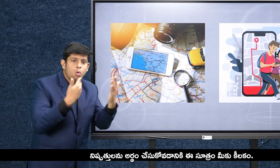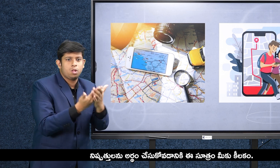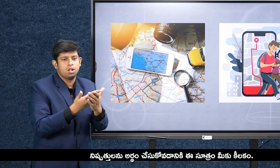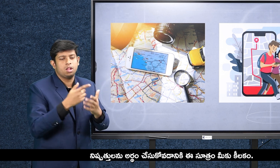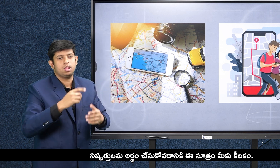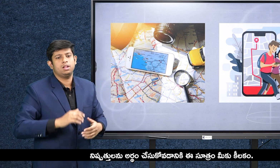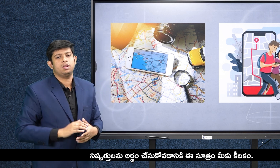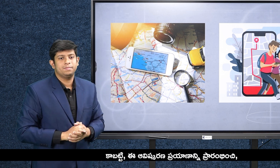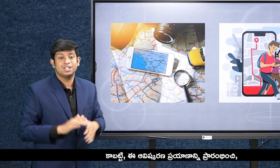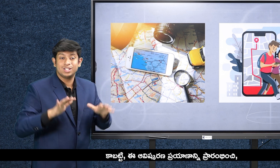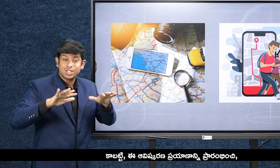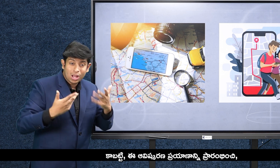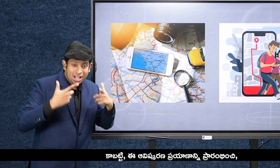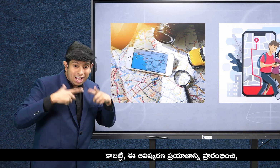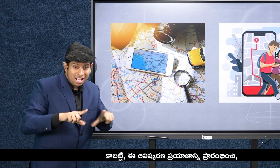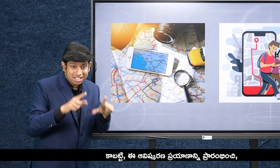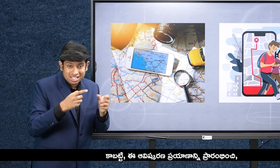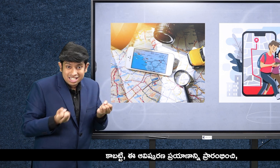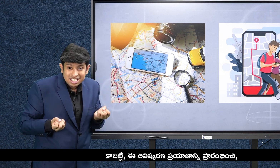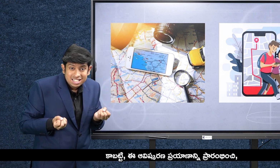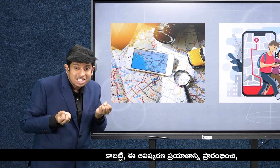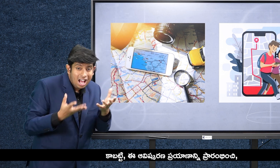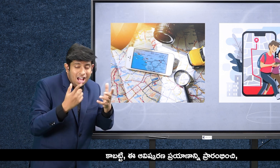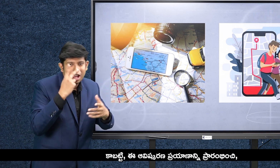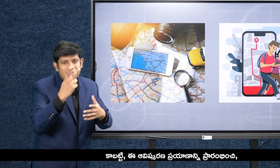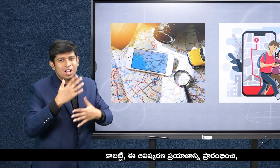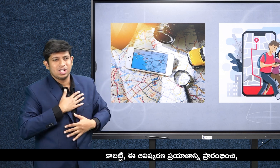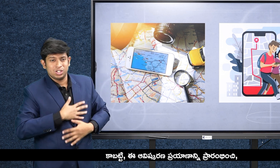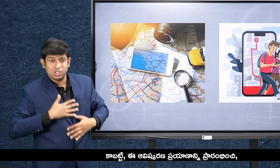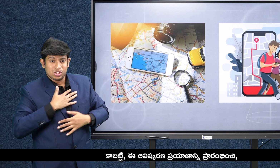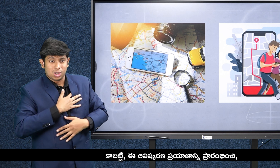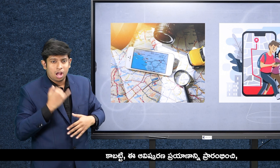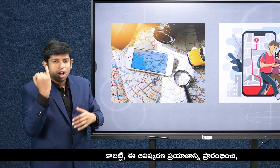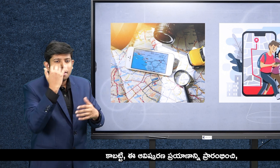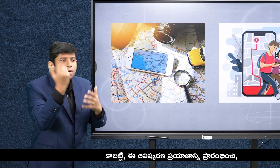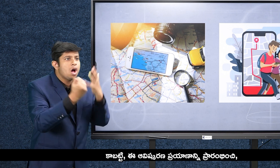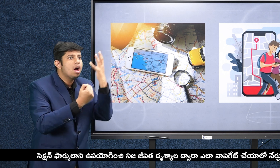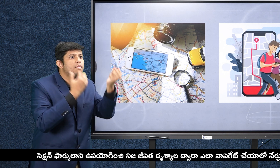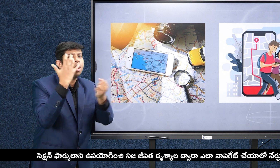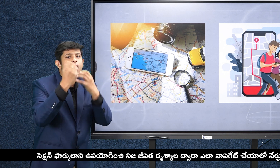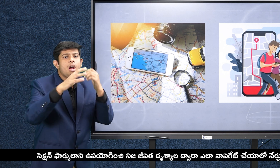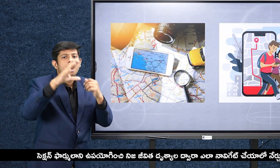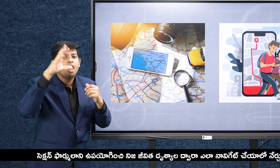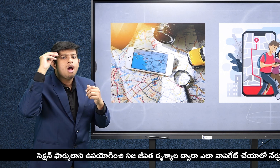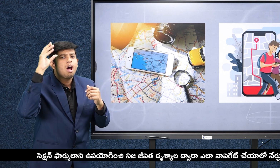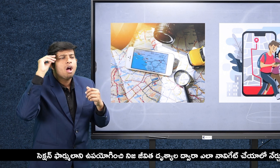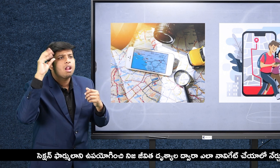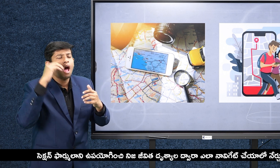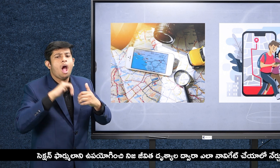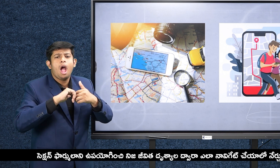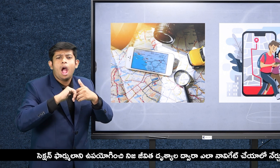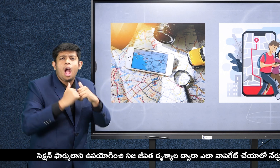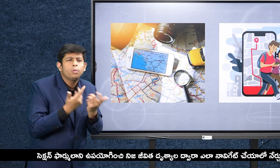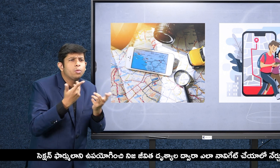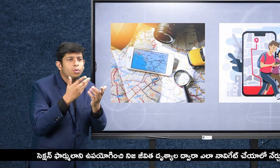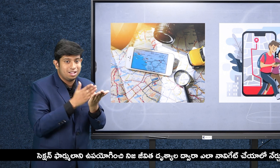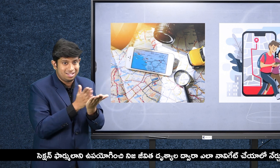కీలకం కాబట్టి ఈ ఆవిష్కరణ ప్రయాణాన్ని ప్రారంభించి సెక్షన్ ఫార్ములాని ఉపయోగించి నిజ